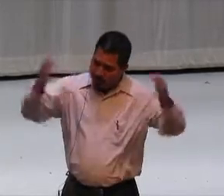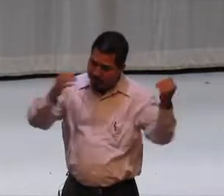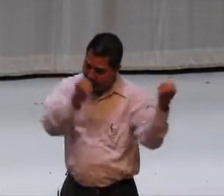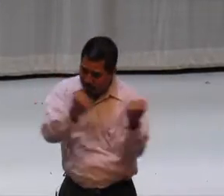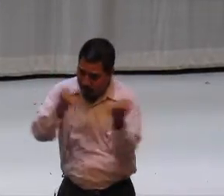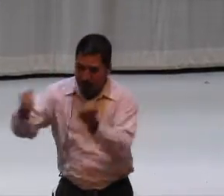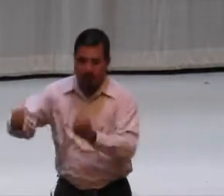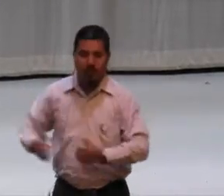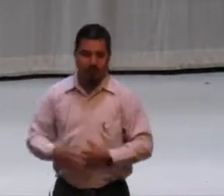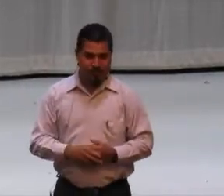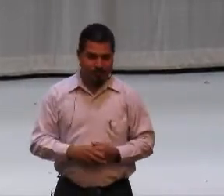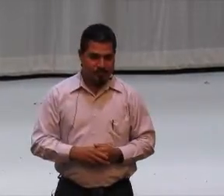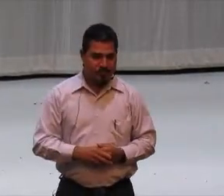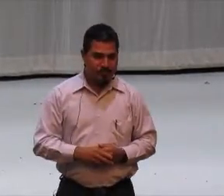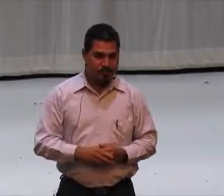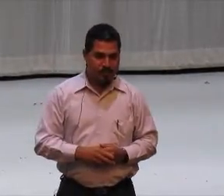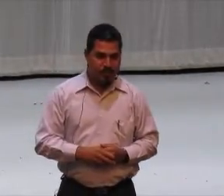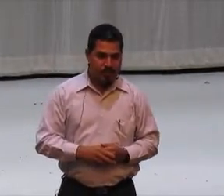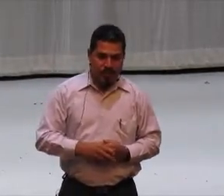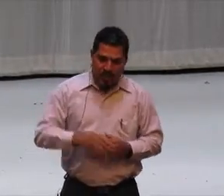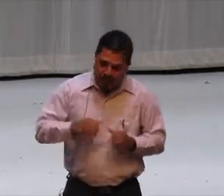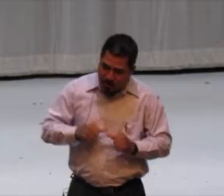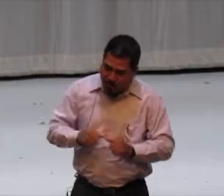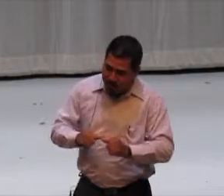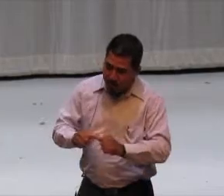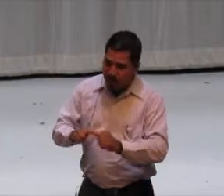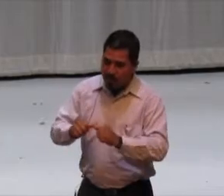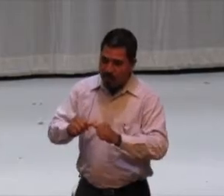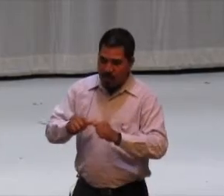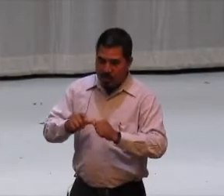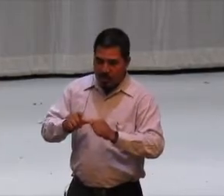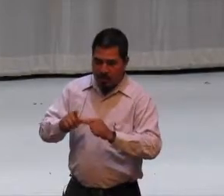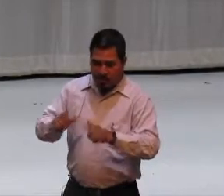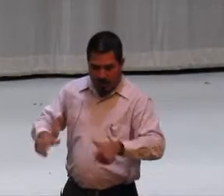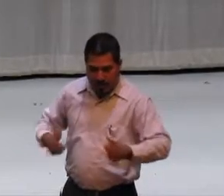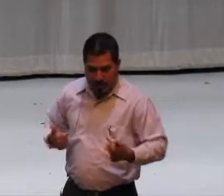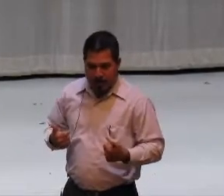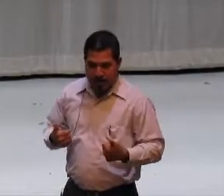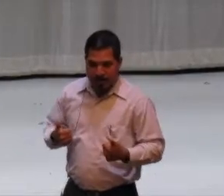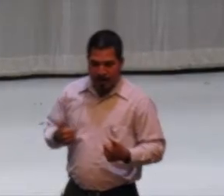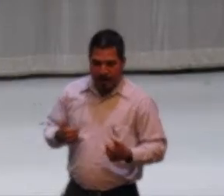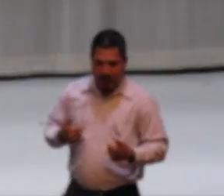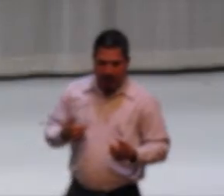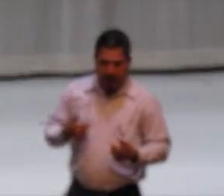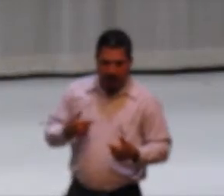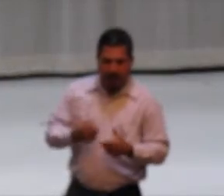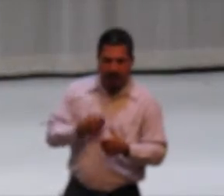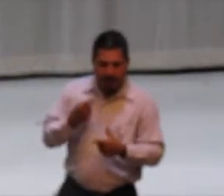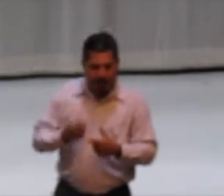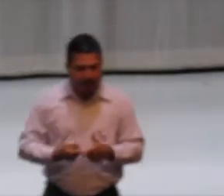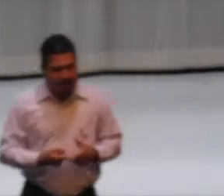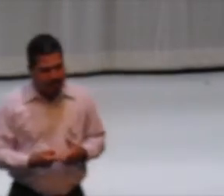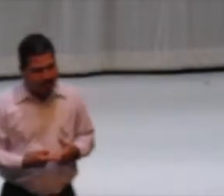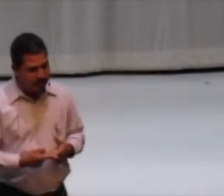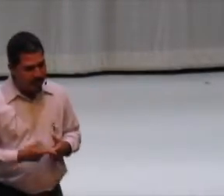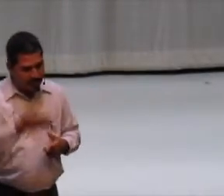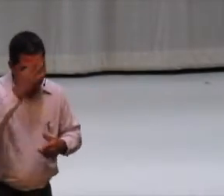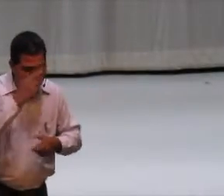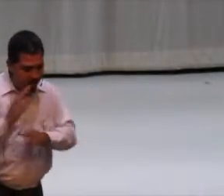grande, todopoderoso. Y así continuó su vida hasta que después entonces Dios le